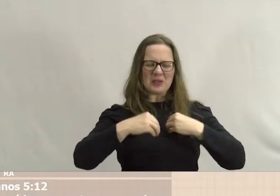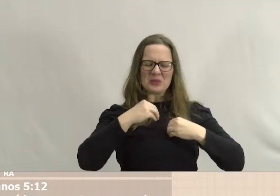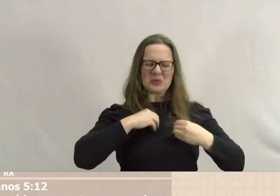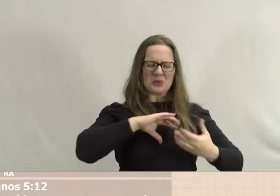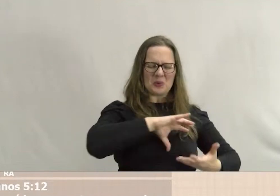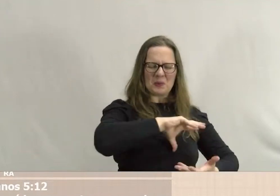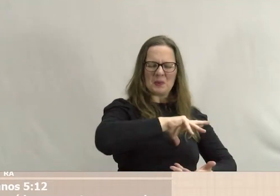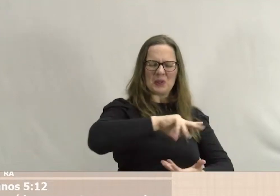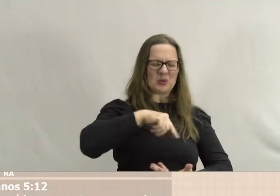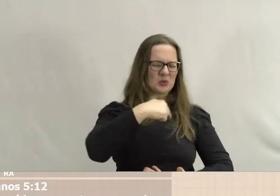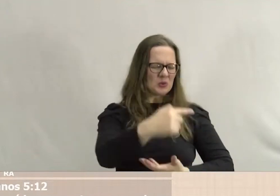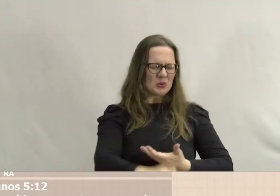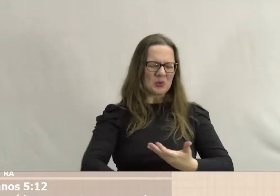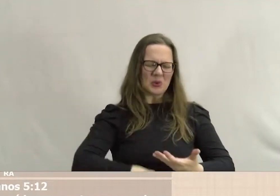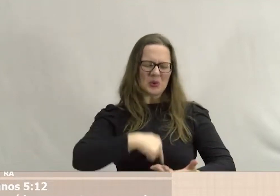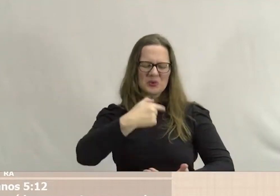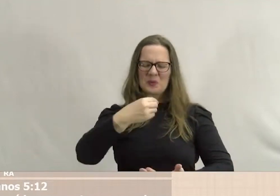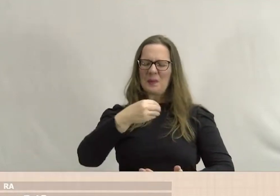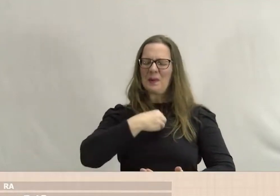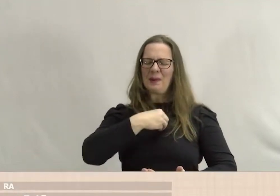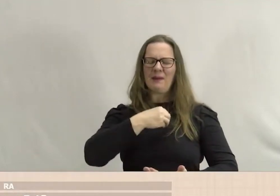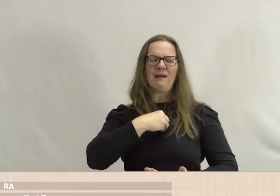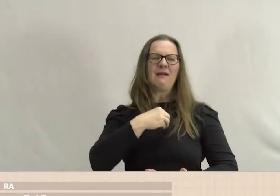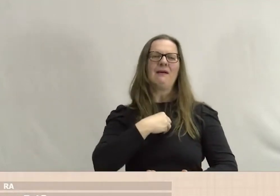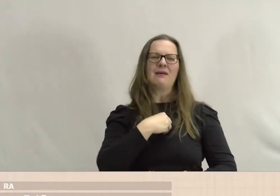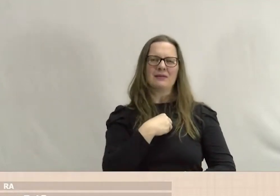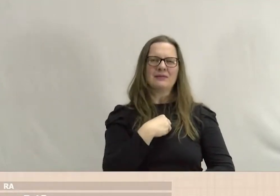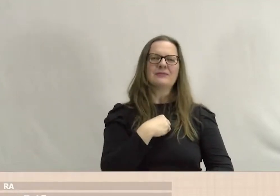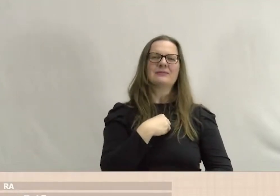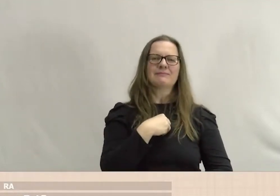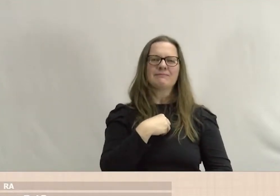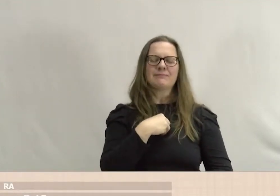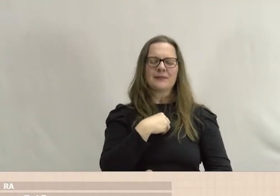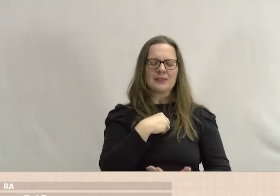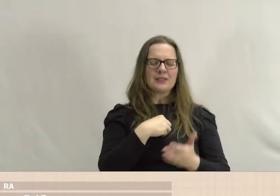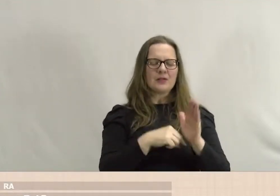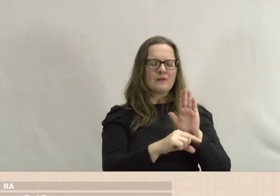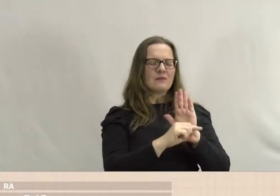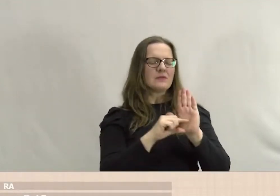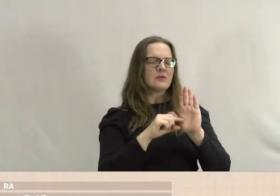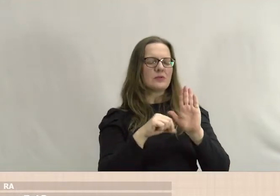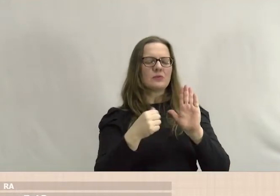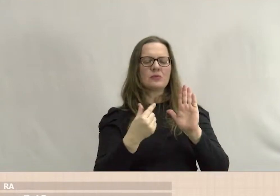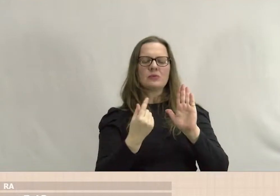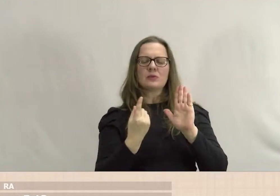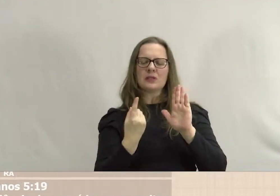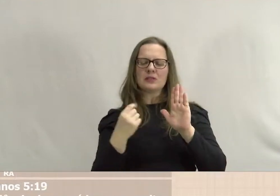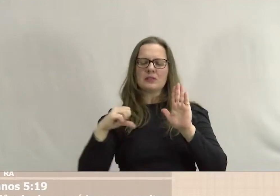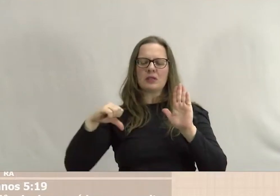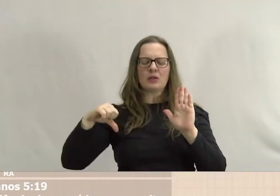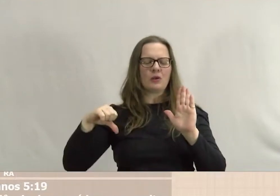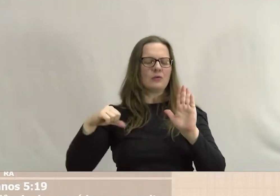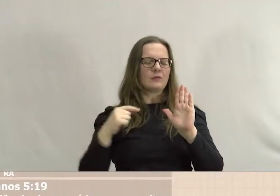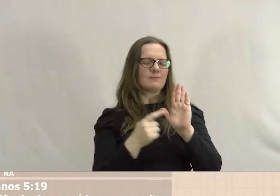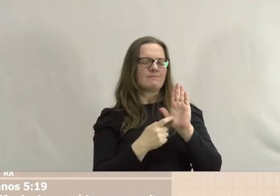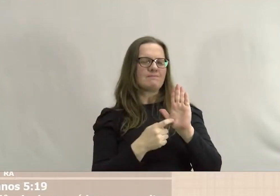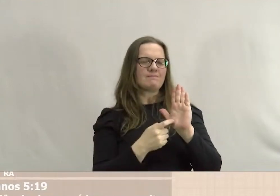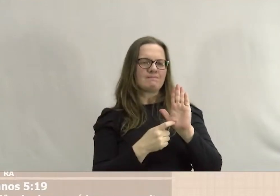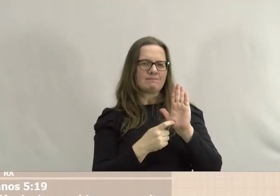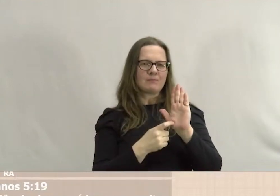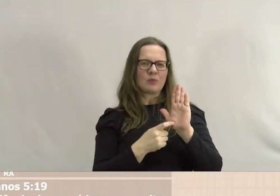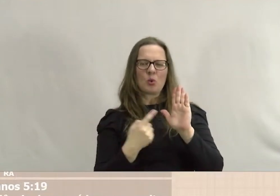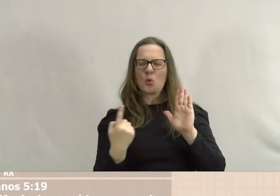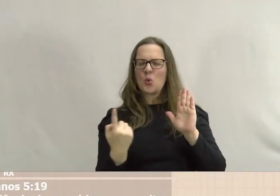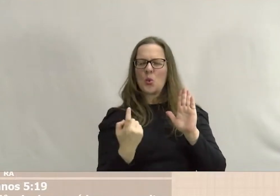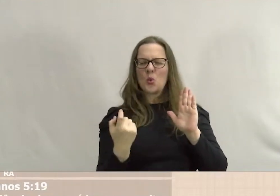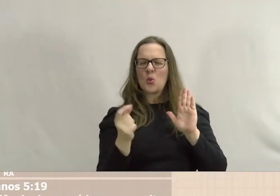homens, porque todos pecaram. Aí versículo 19. Porque como pela desobediência